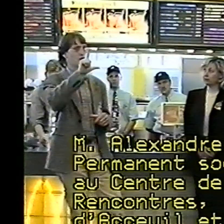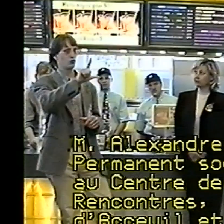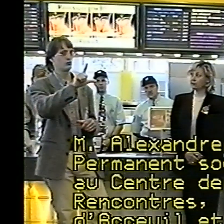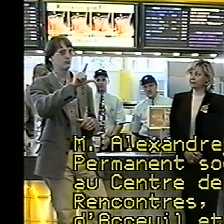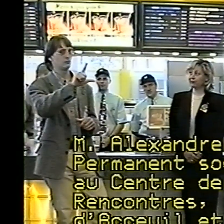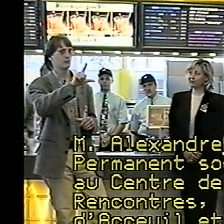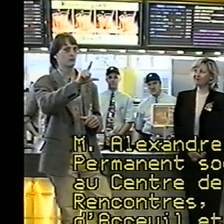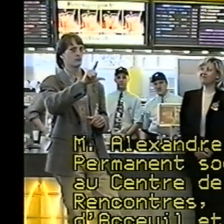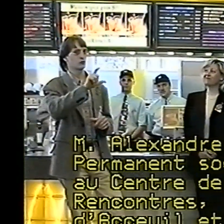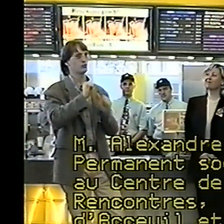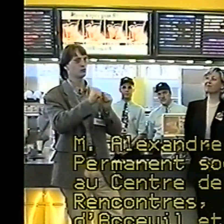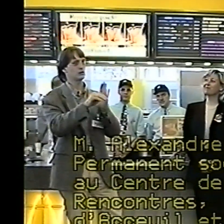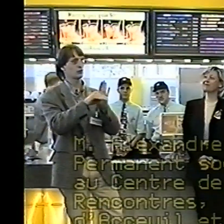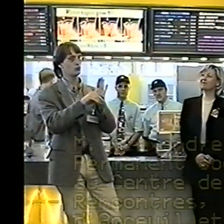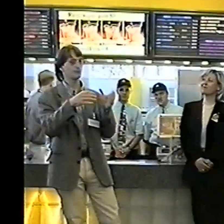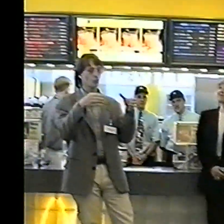1982.